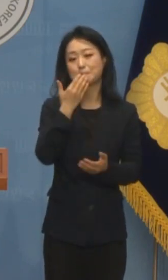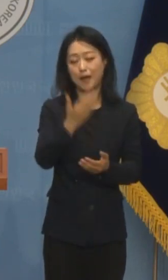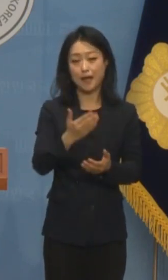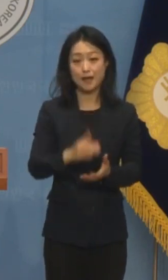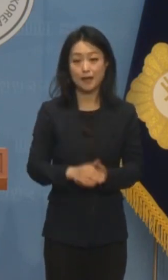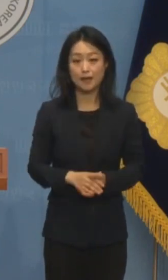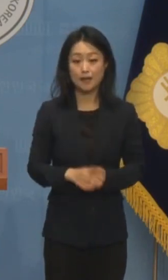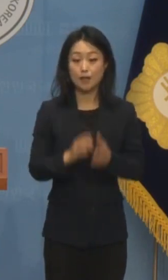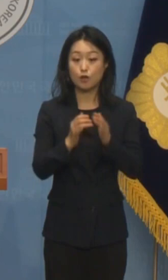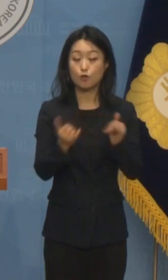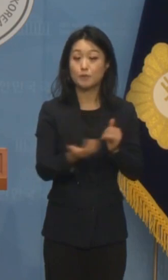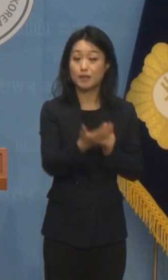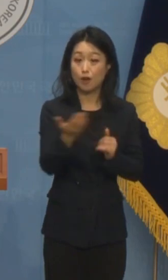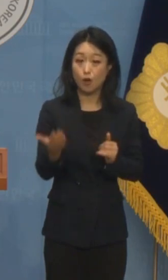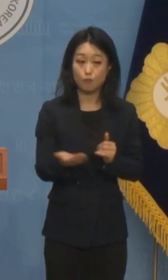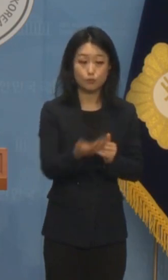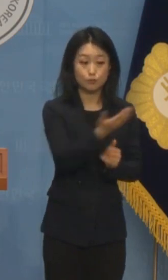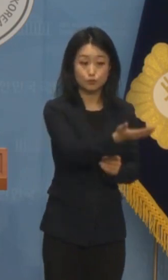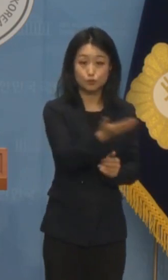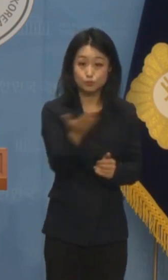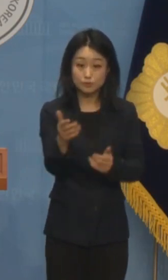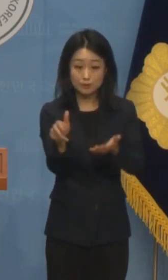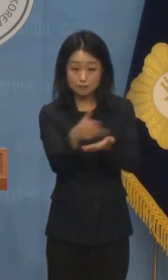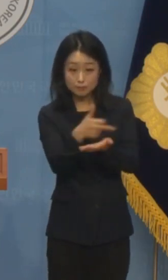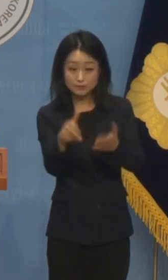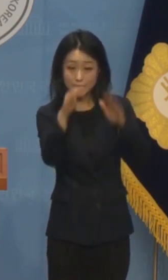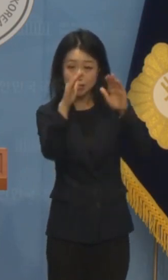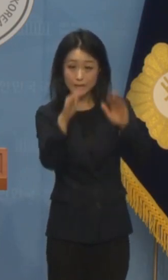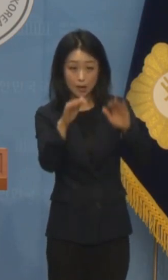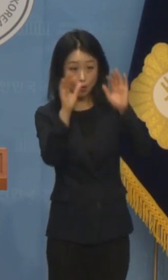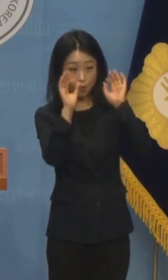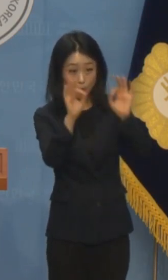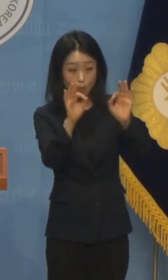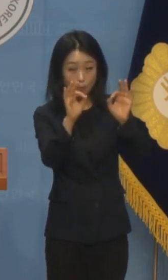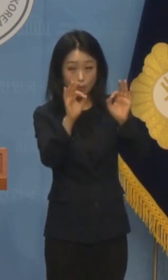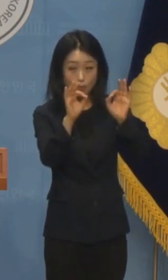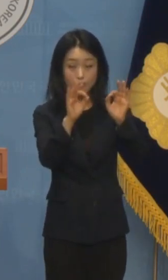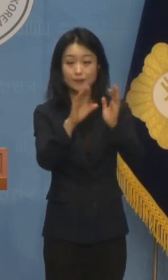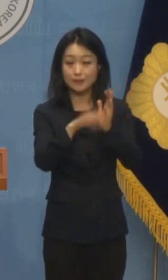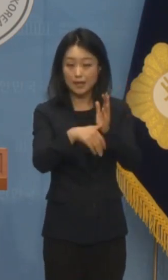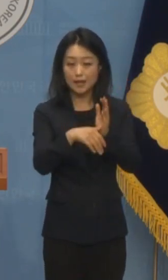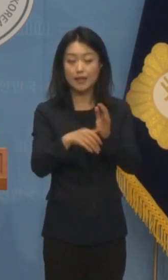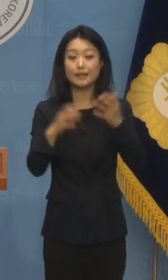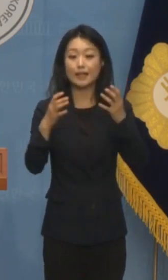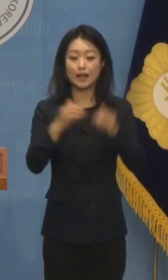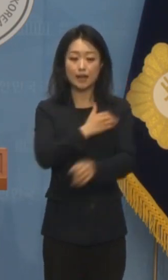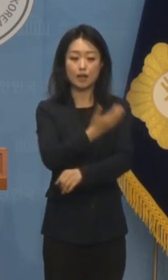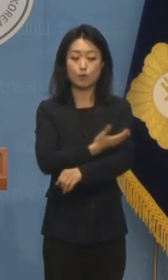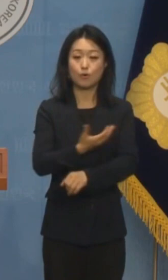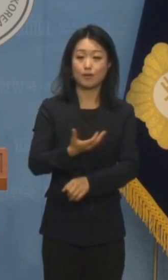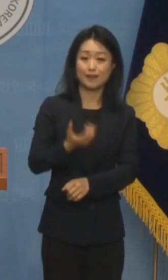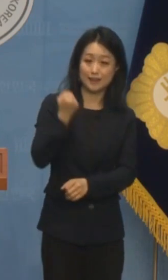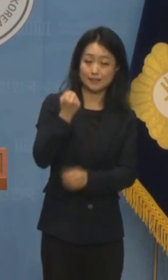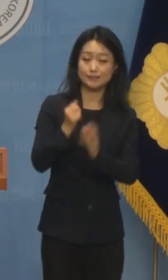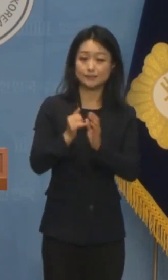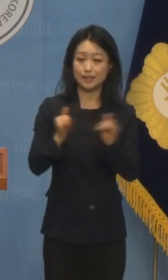국민은 두 분의 막장을 지켜보는 관객이 아니라이 나라의 주권자입니다